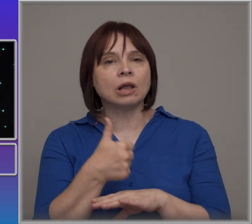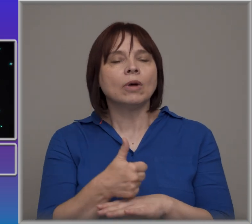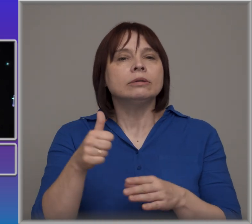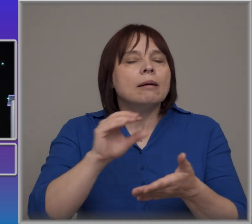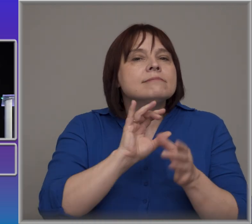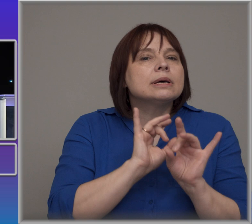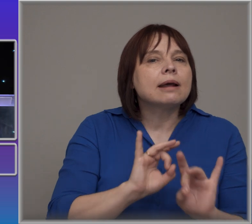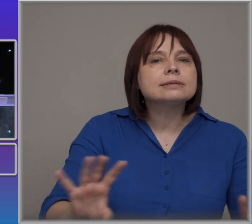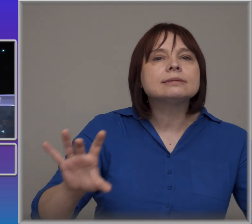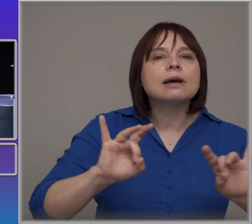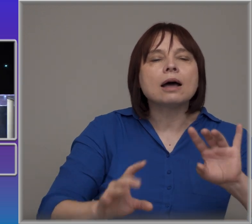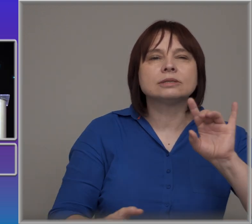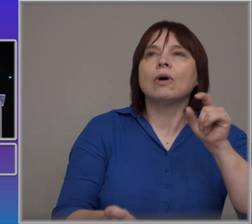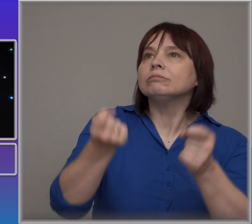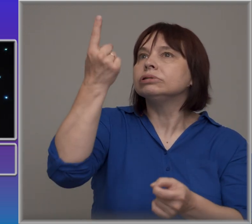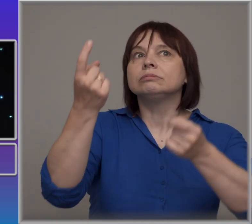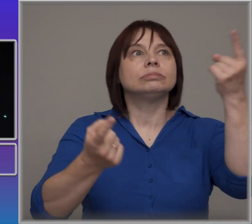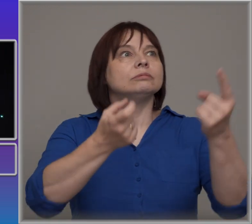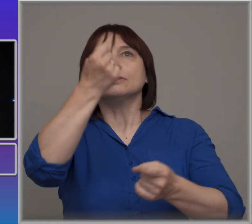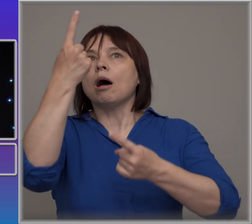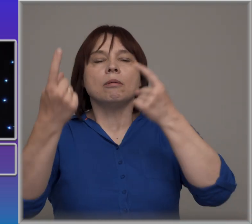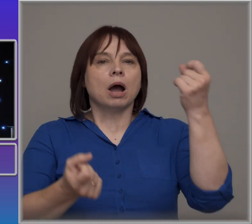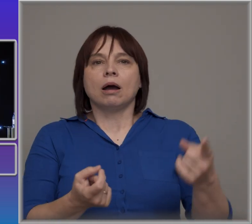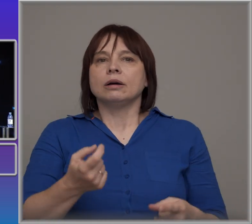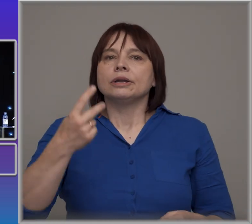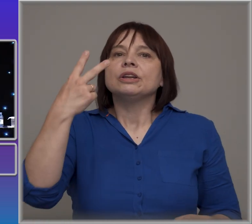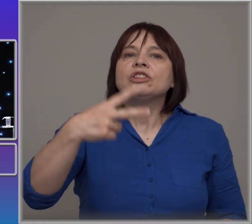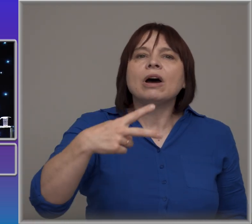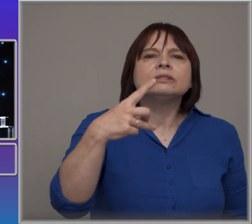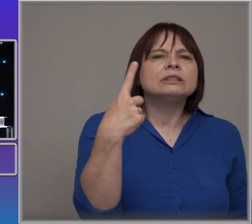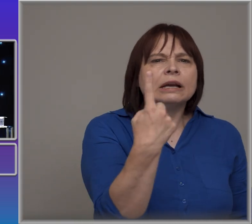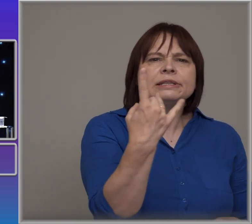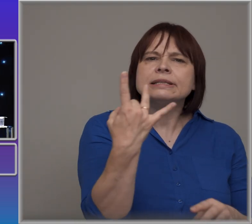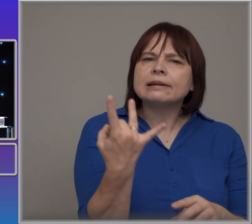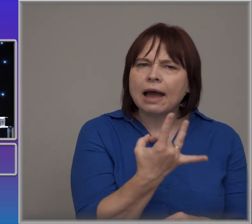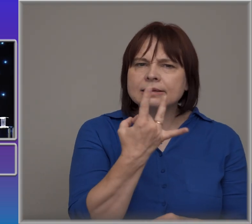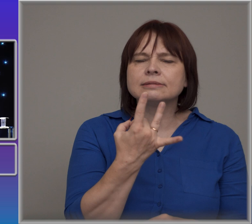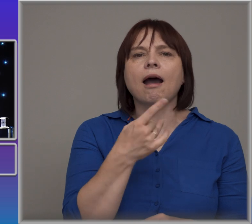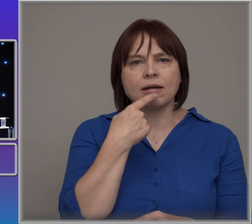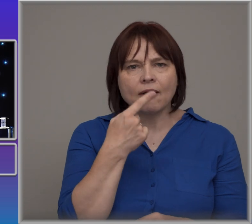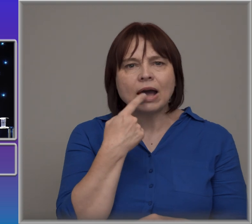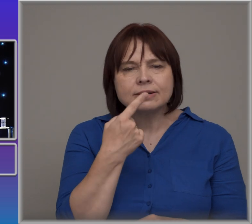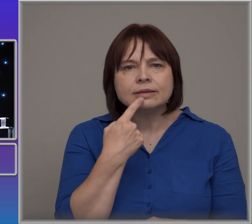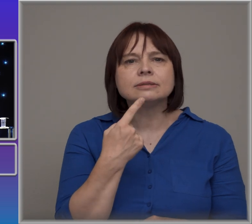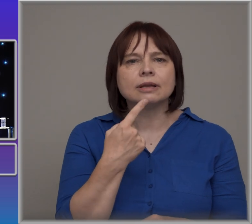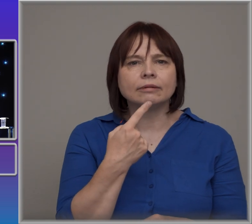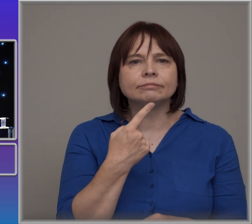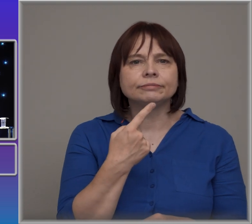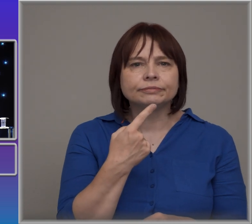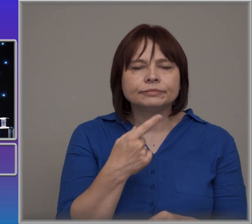оригинала на древнееврейском языке, и я увидел, что когда говорится о сотворении мира,